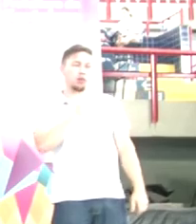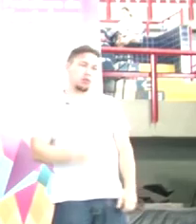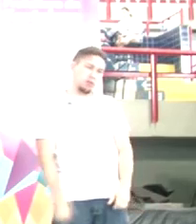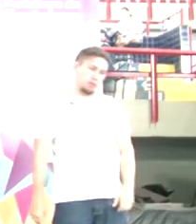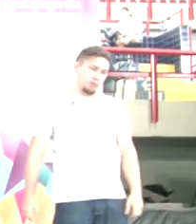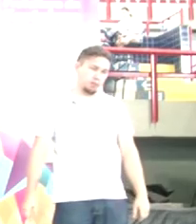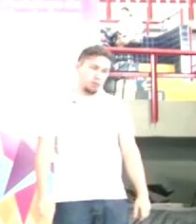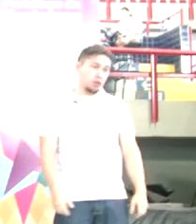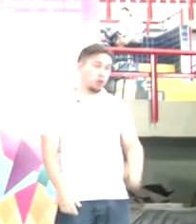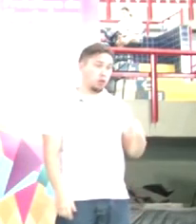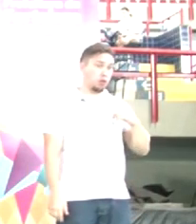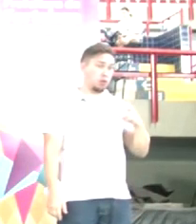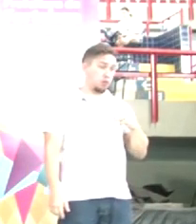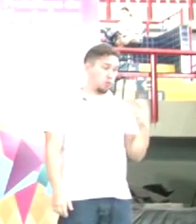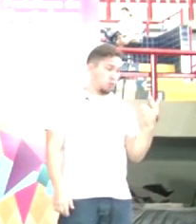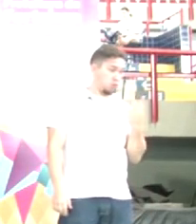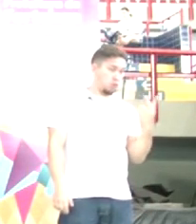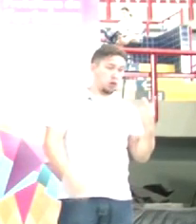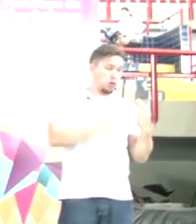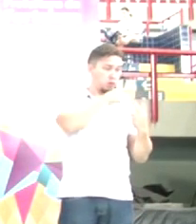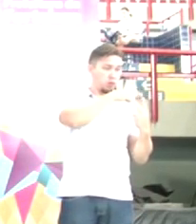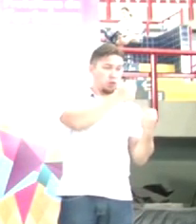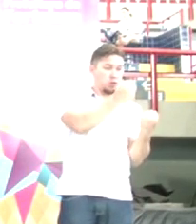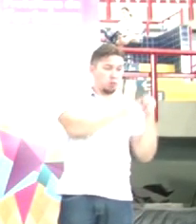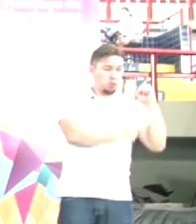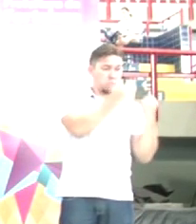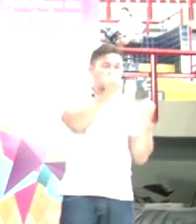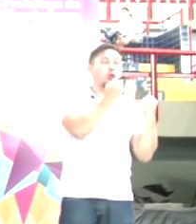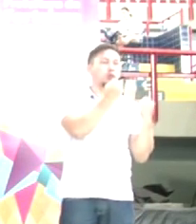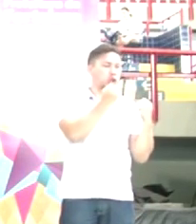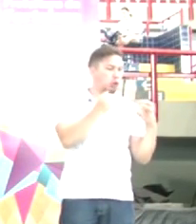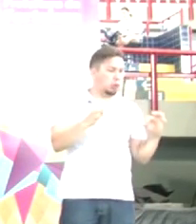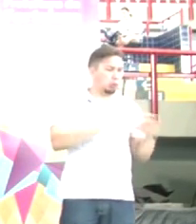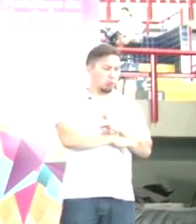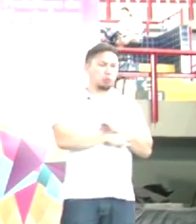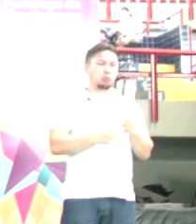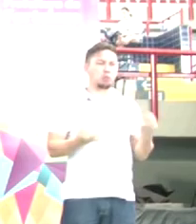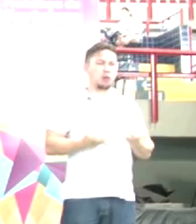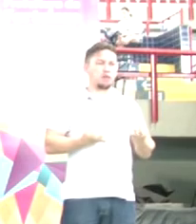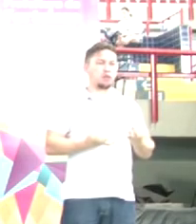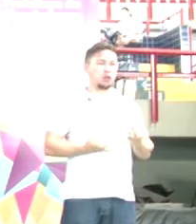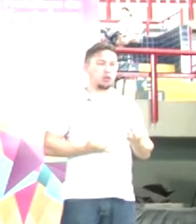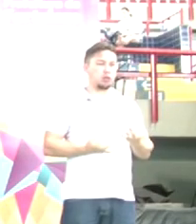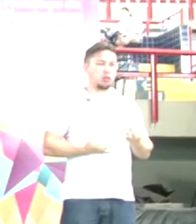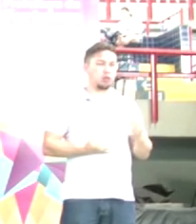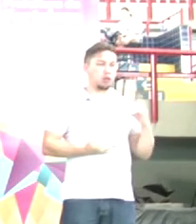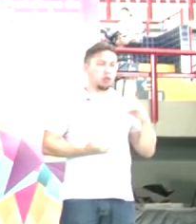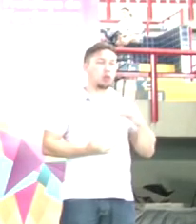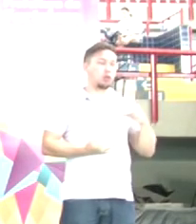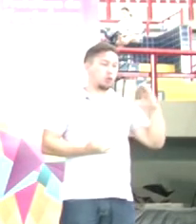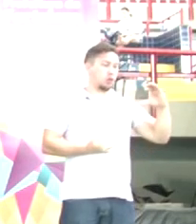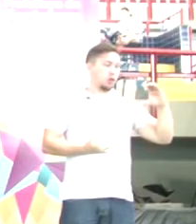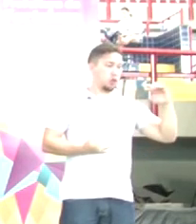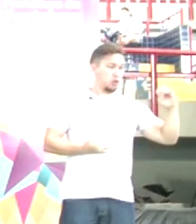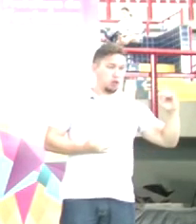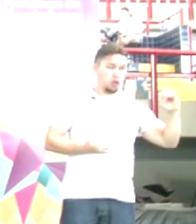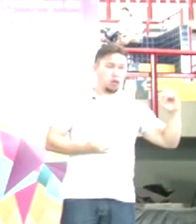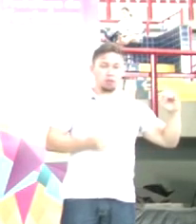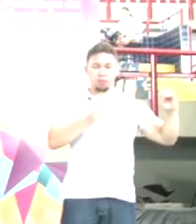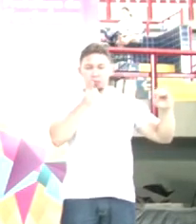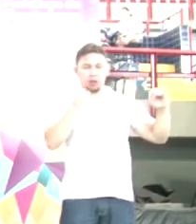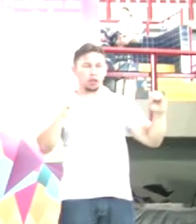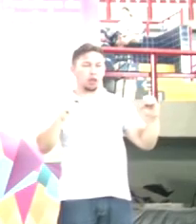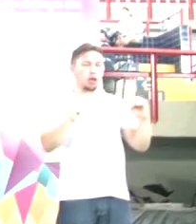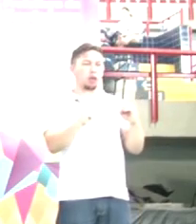Galera, quando a combustão é completa, o teu produto é o gás carbônico e a